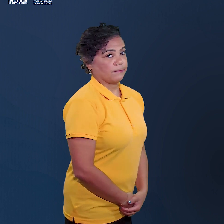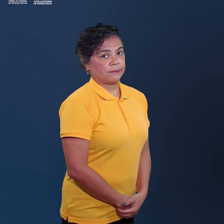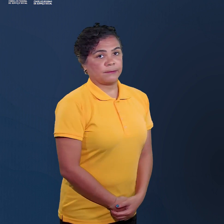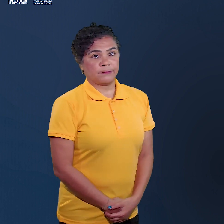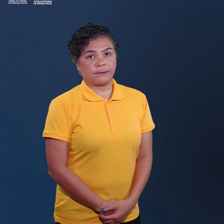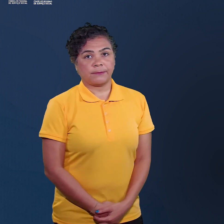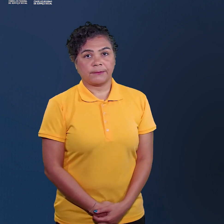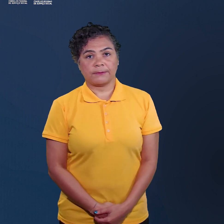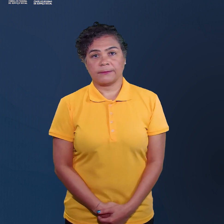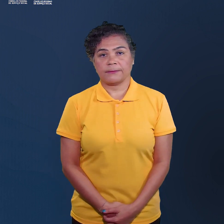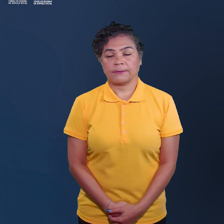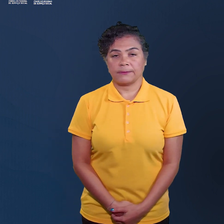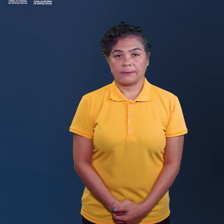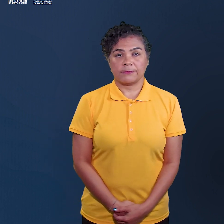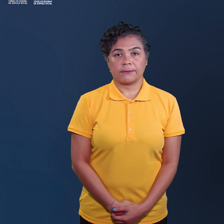instrumentos Y